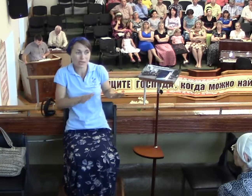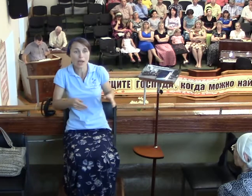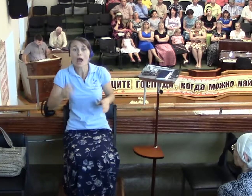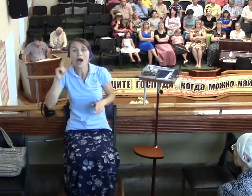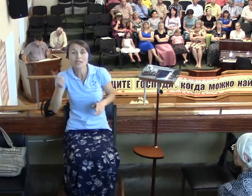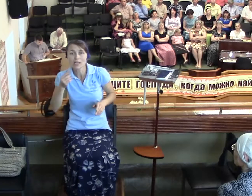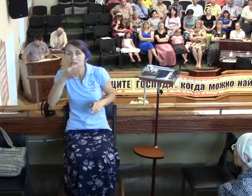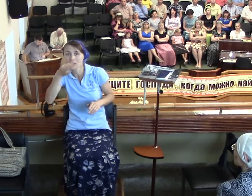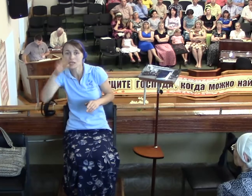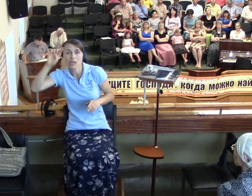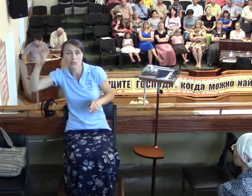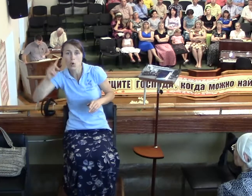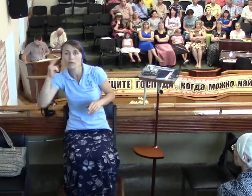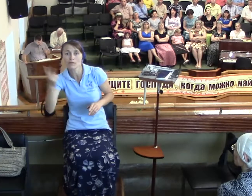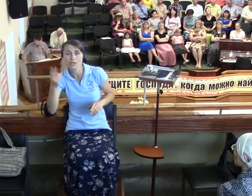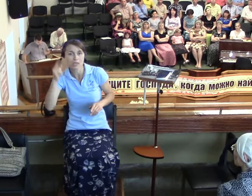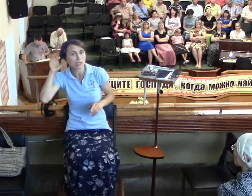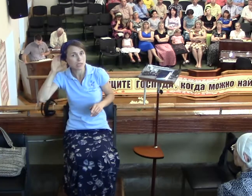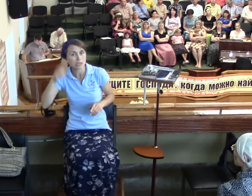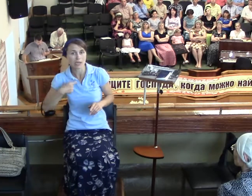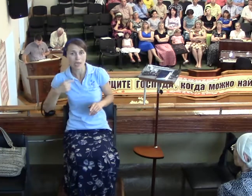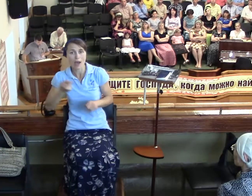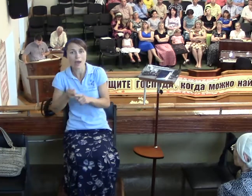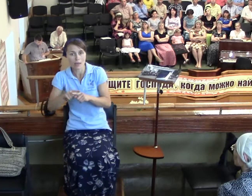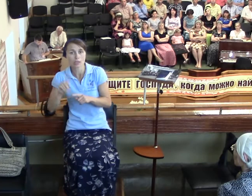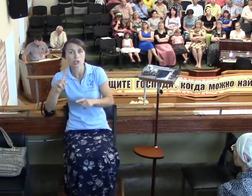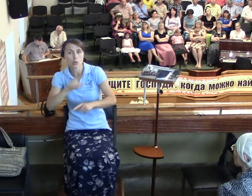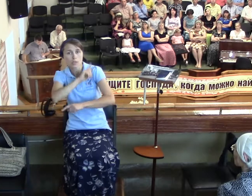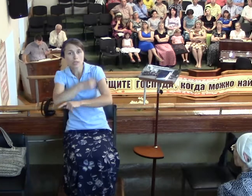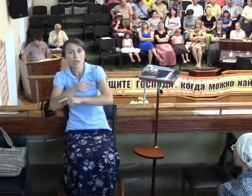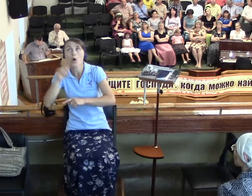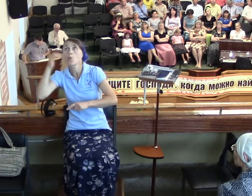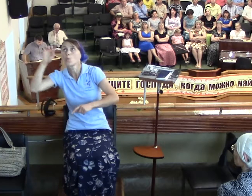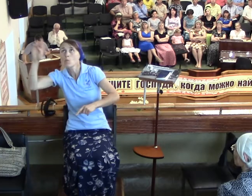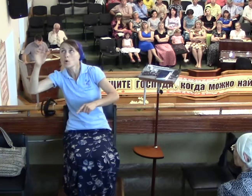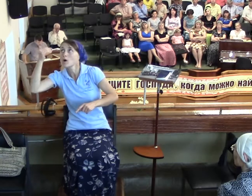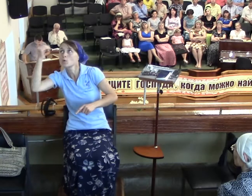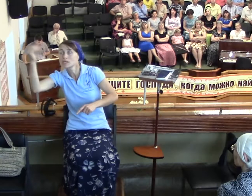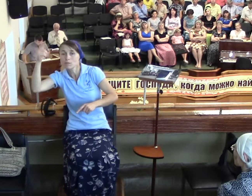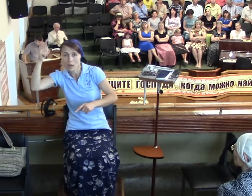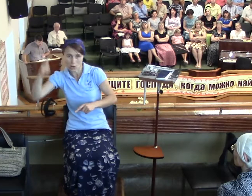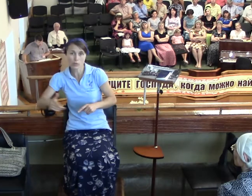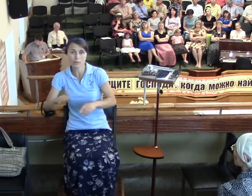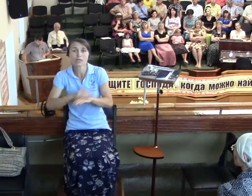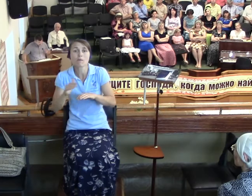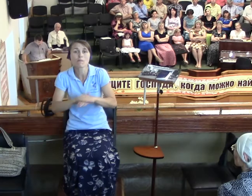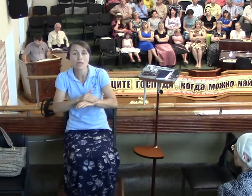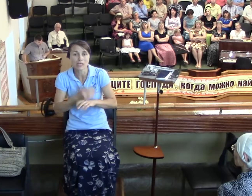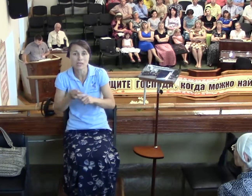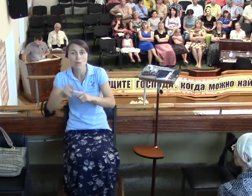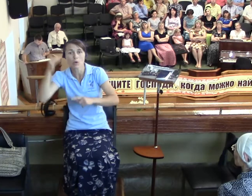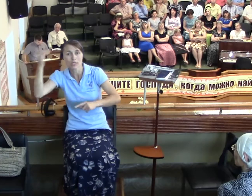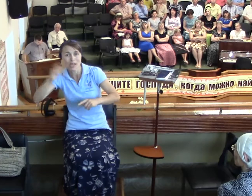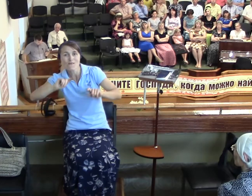сказал Бог, и дважды слышал я это, что сила Бога. И у тебя, Господи, милость, ибо